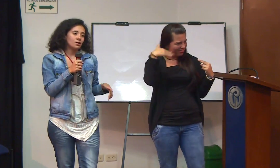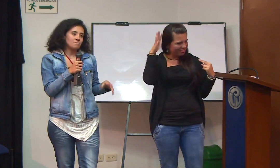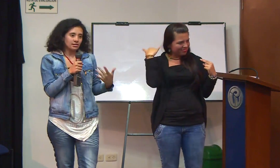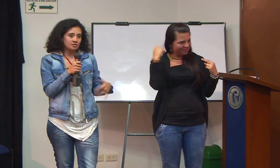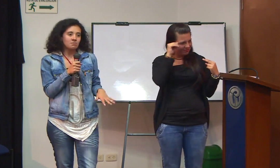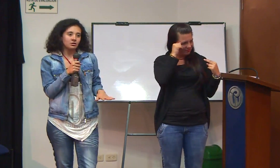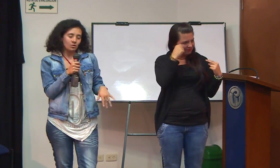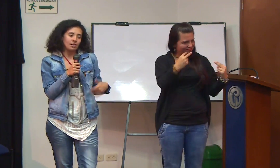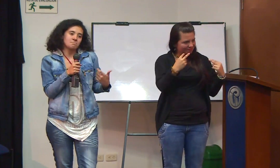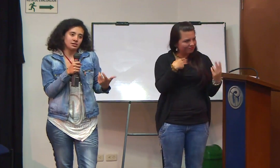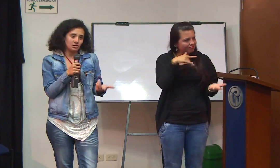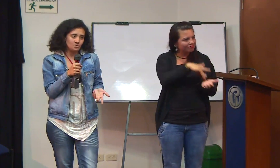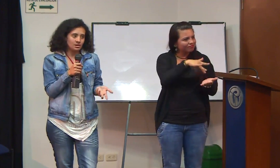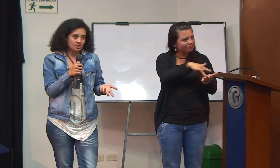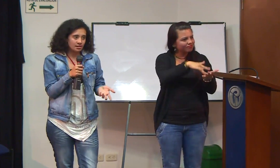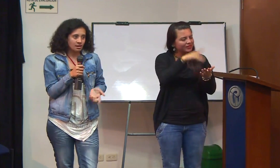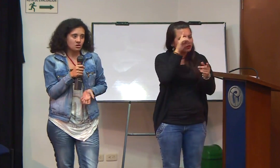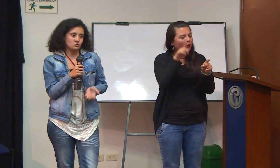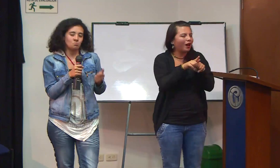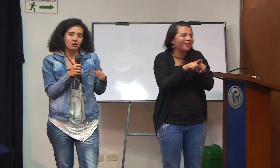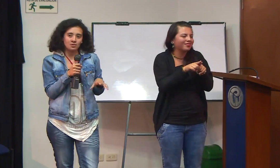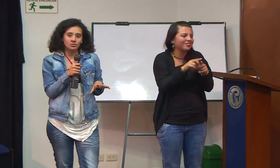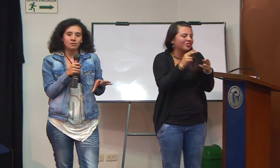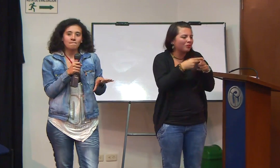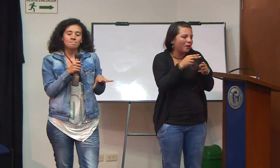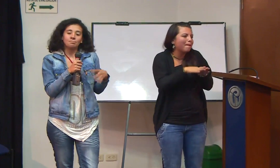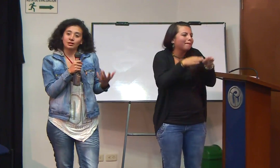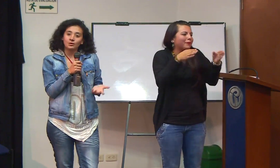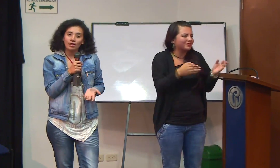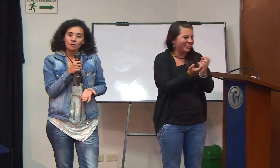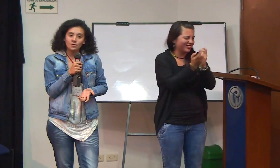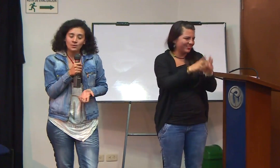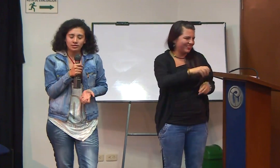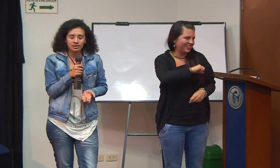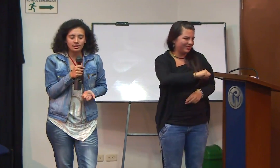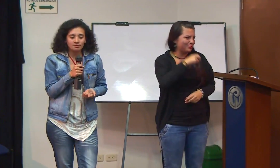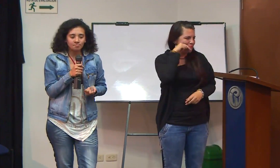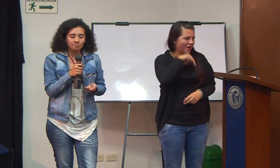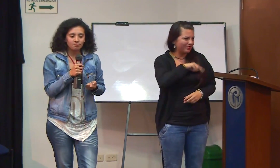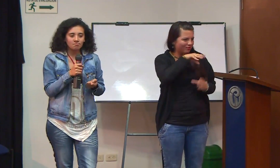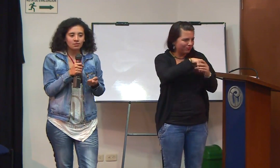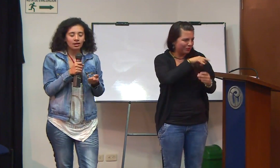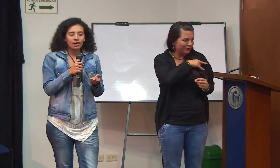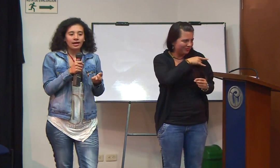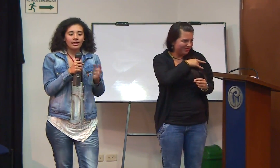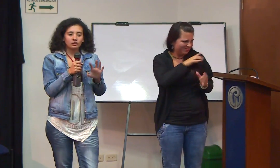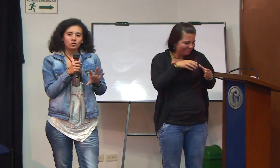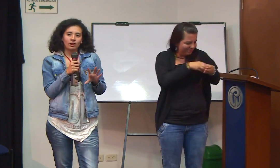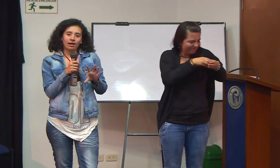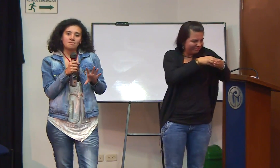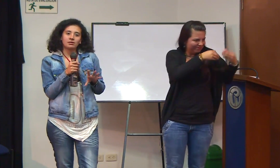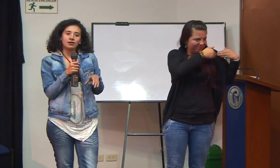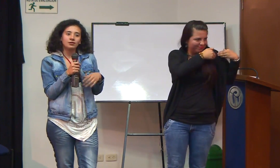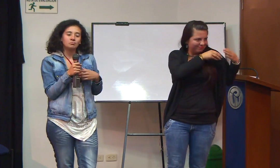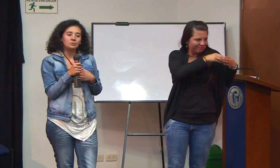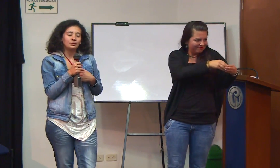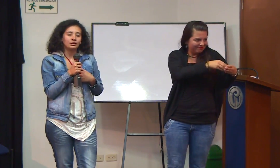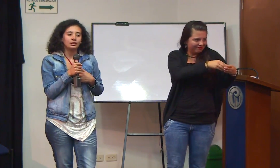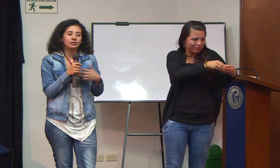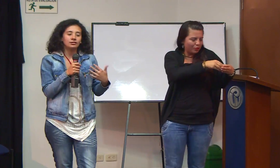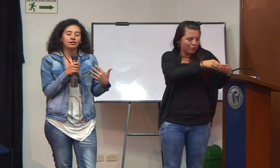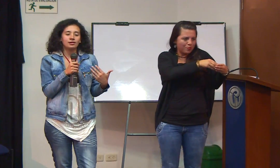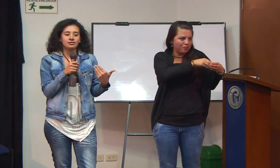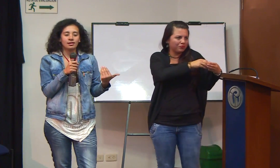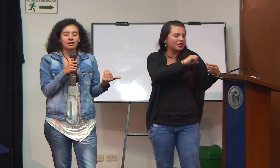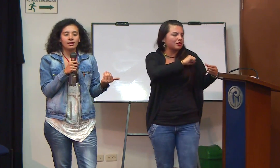tiempo participando con la Mesa Estudiantil de Derechos Humanos dentro de la universidad. El rol cambia